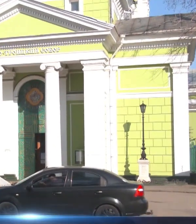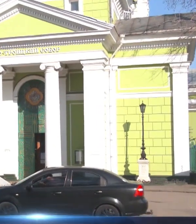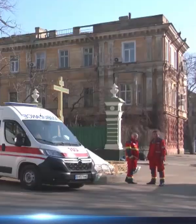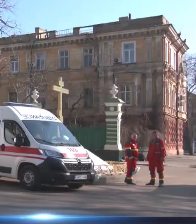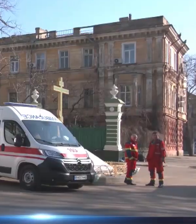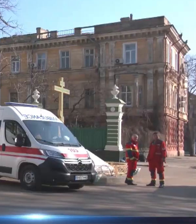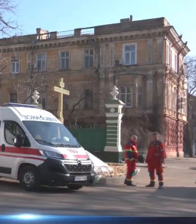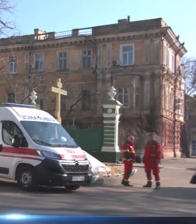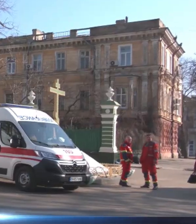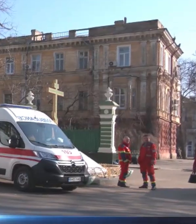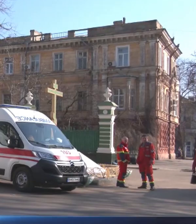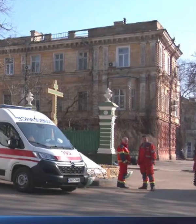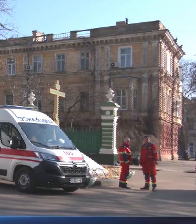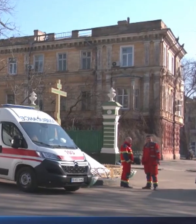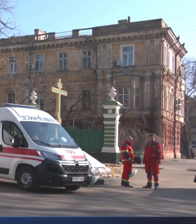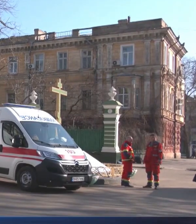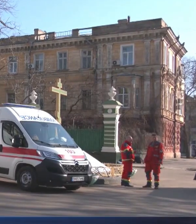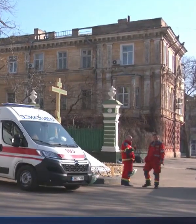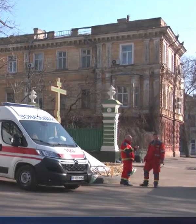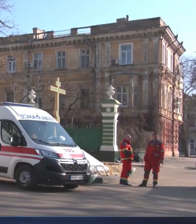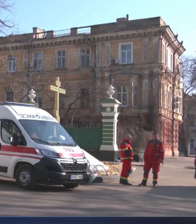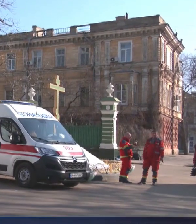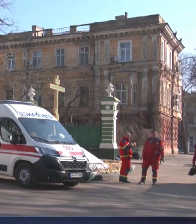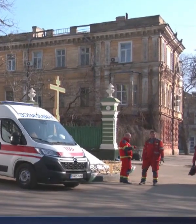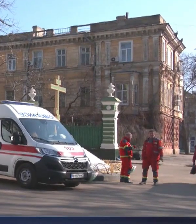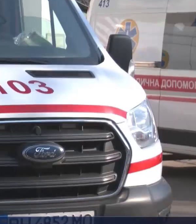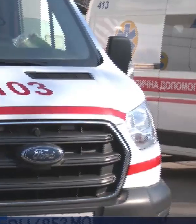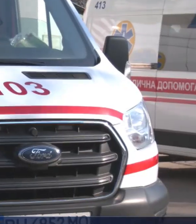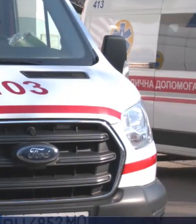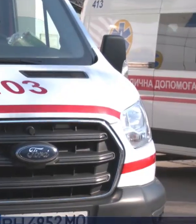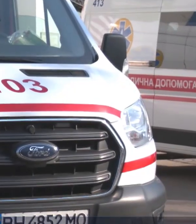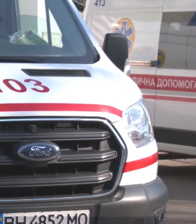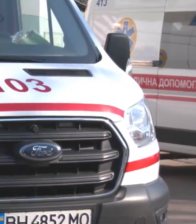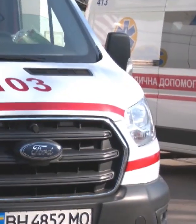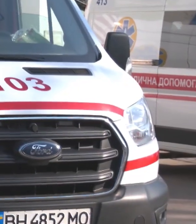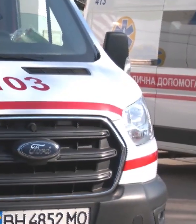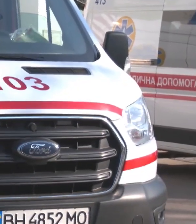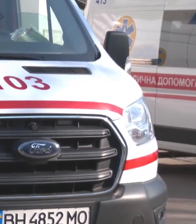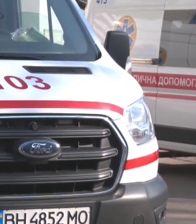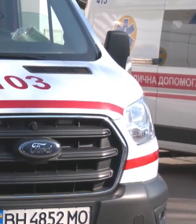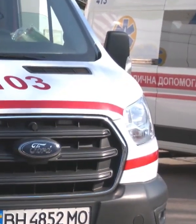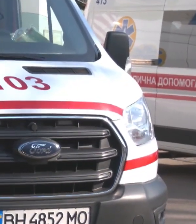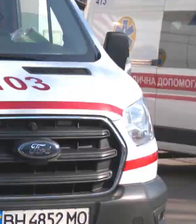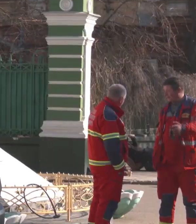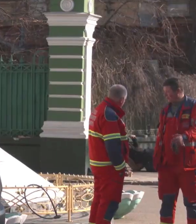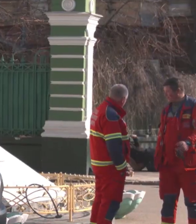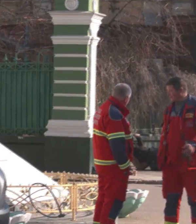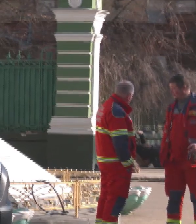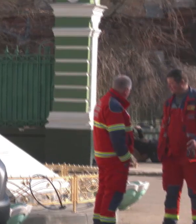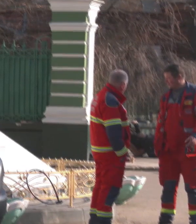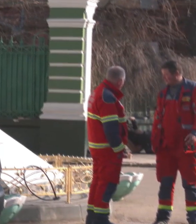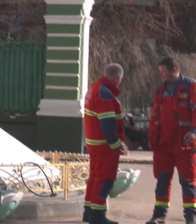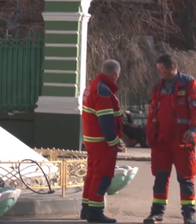зафіксували 344. По всій Україні майже 8,5 тисяч нових хворих. Найбільше у Харківській